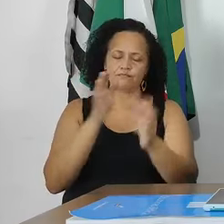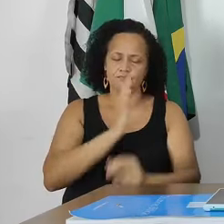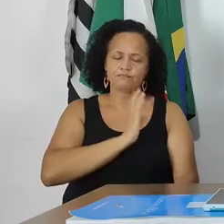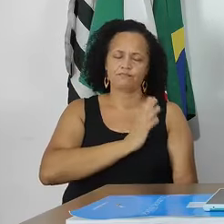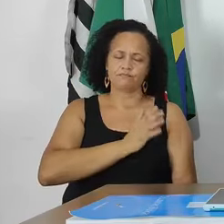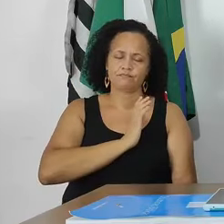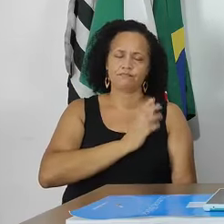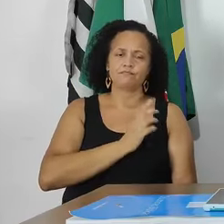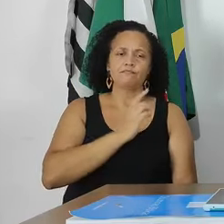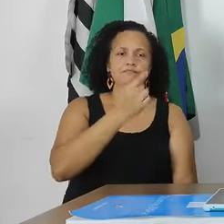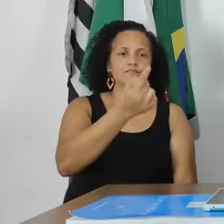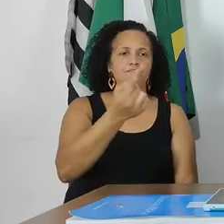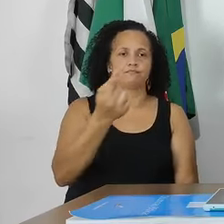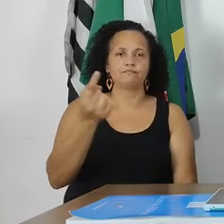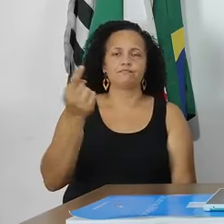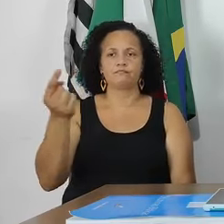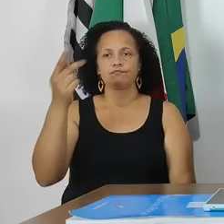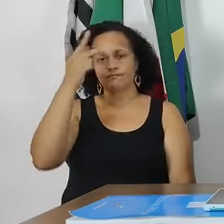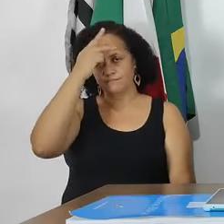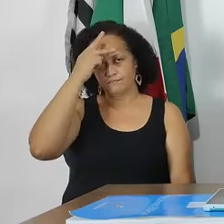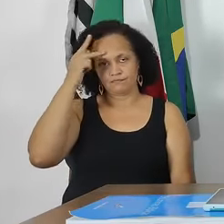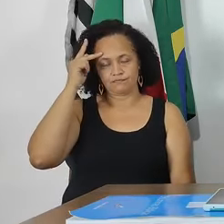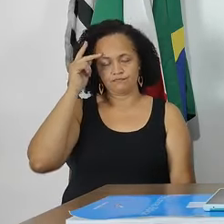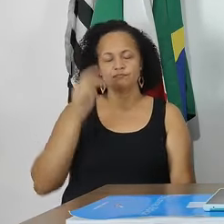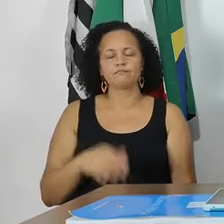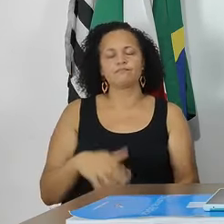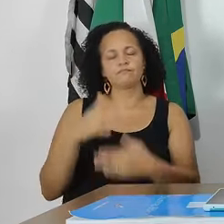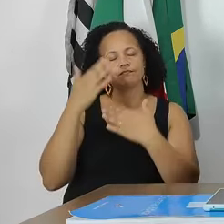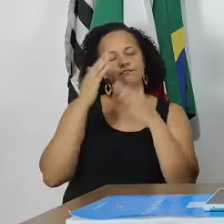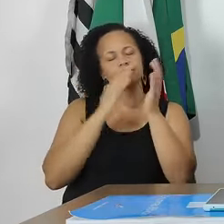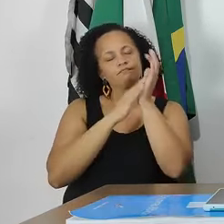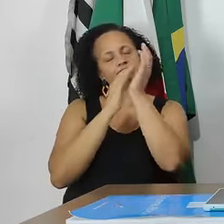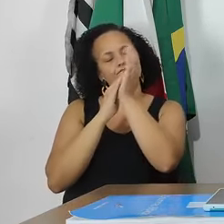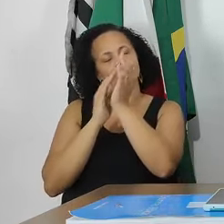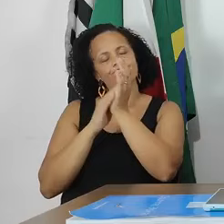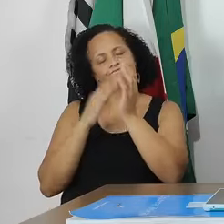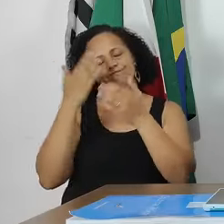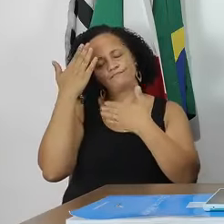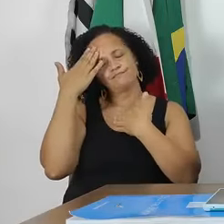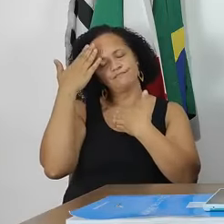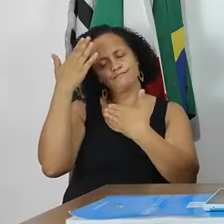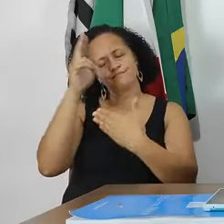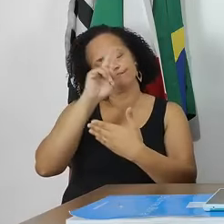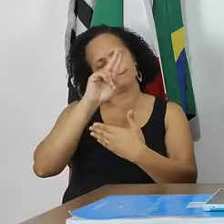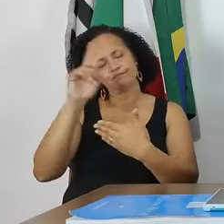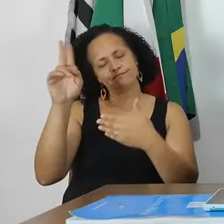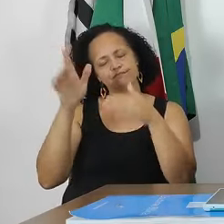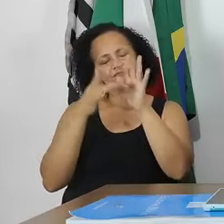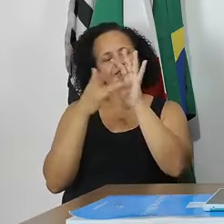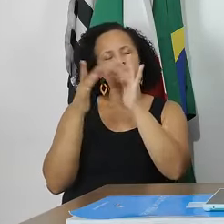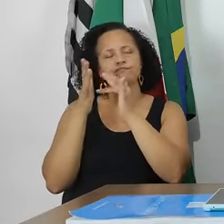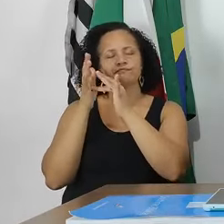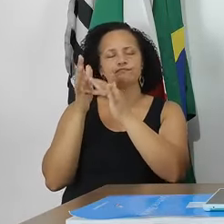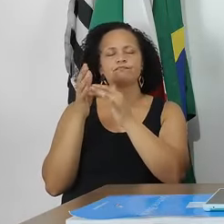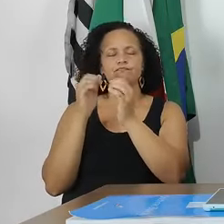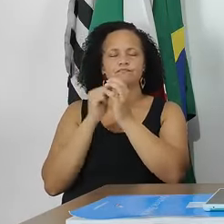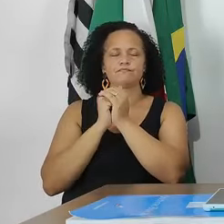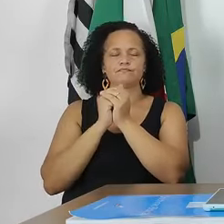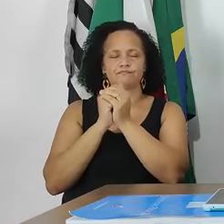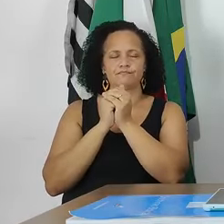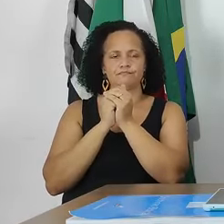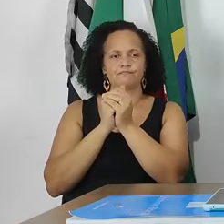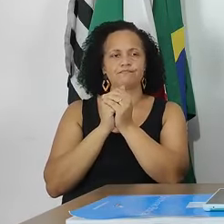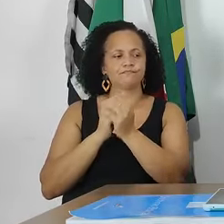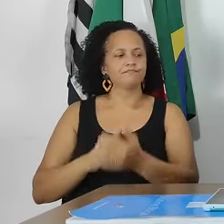irmãos que estão escutando essa palavra, Pai. Eu já te louvo em nome de Jesus. Amém. Glória a Deus,